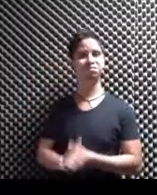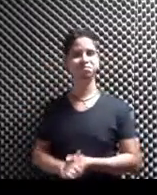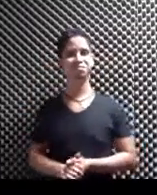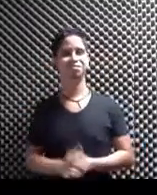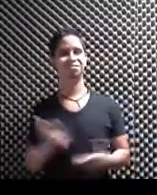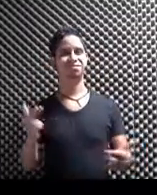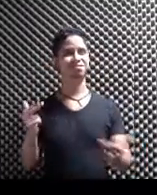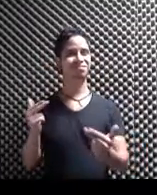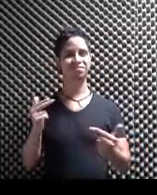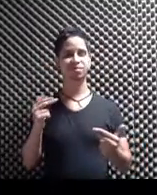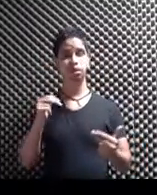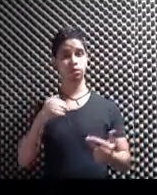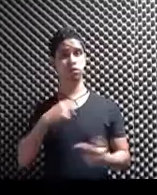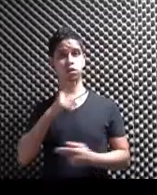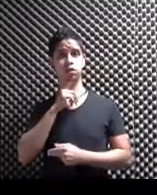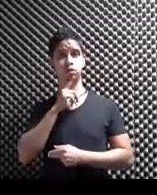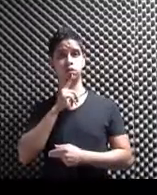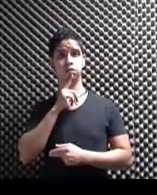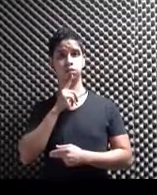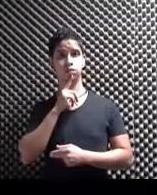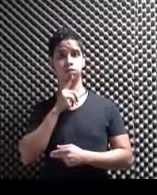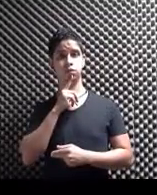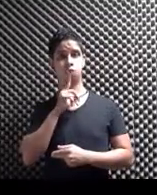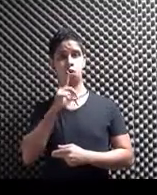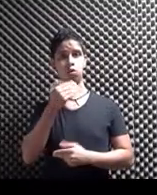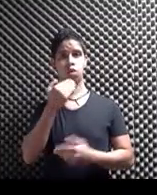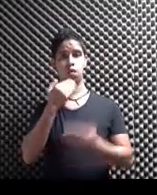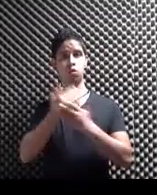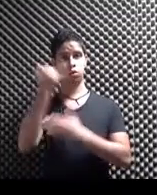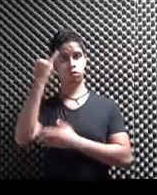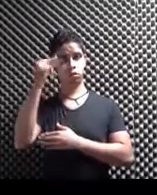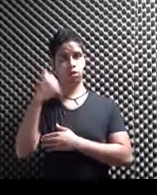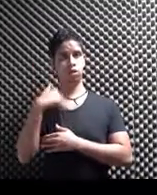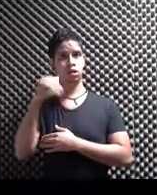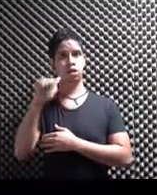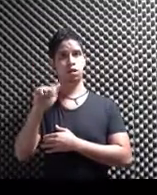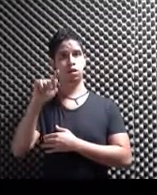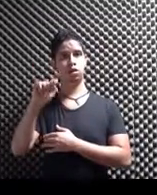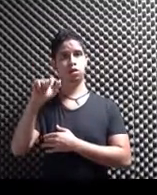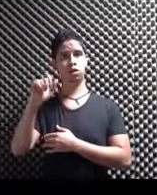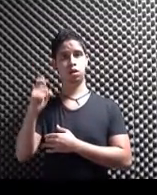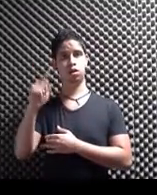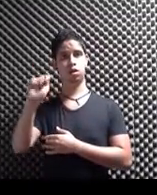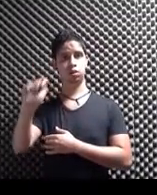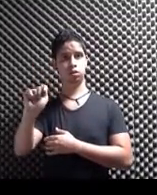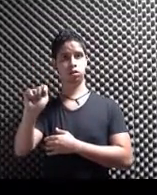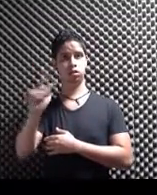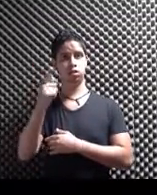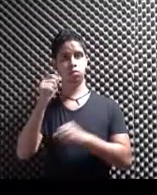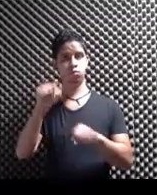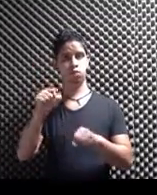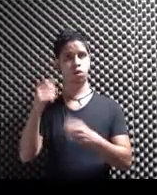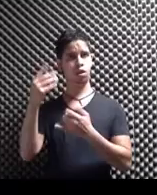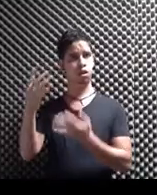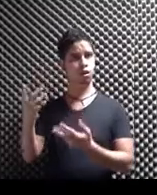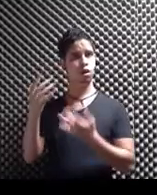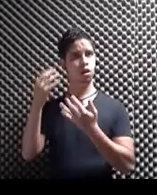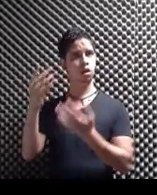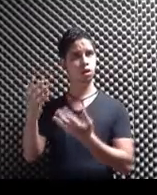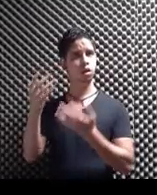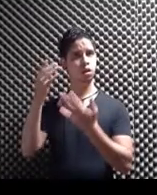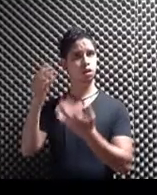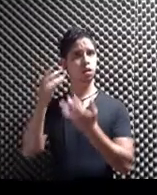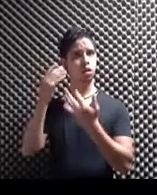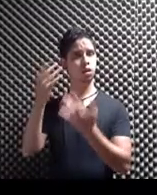Ah, pues bien. Ahora sí, vamos a decir también una iniciativa de AT&T. It can wait. It can